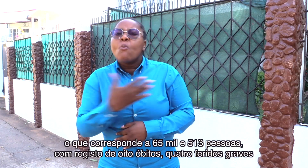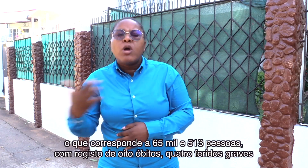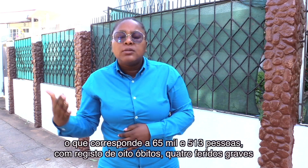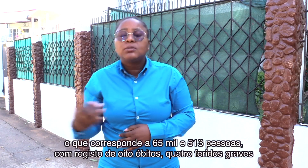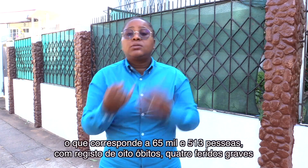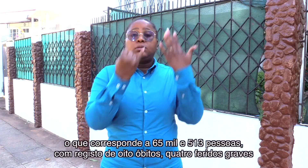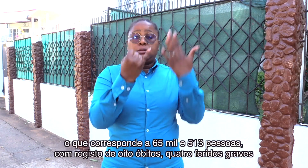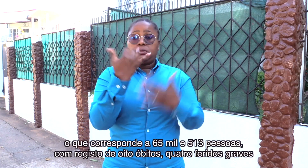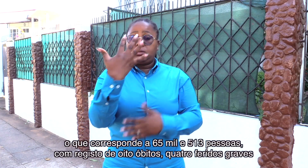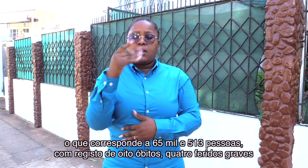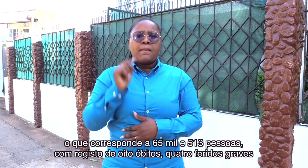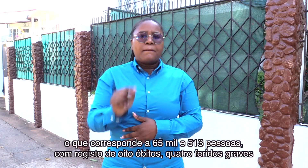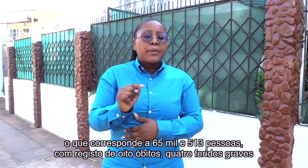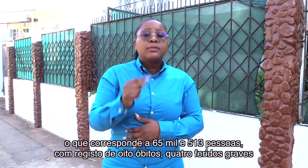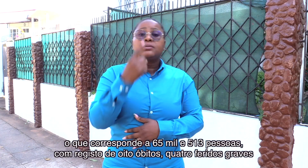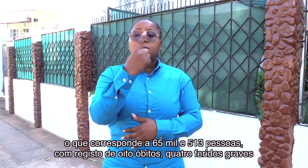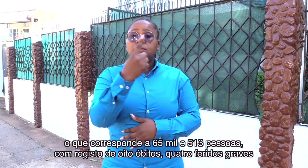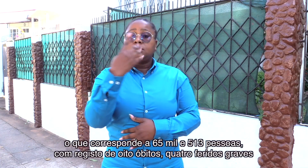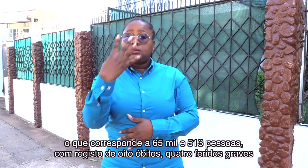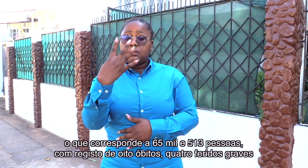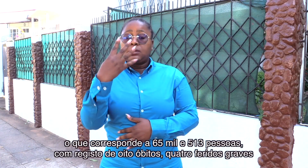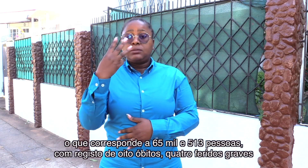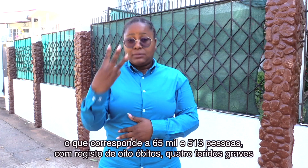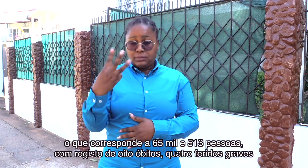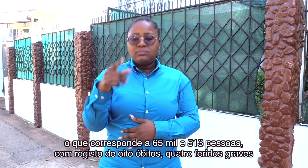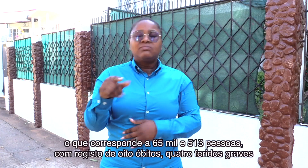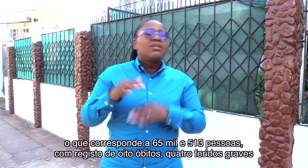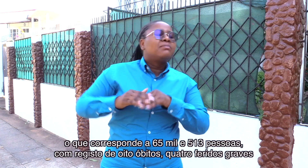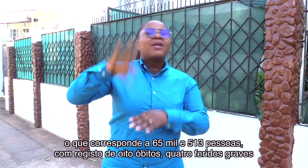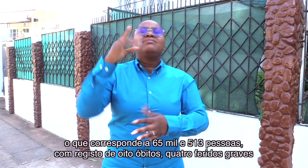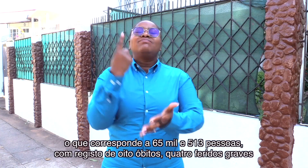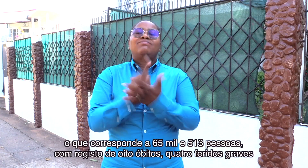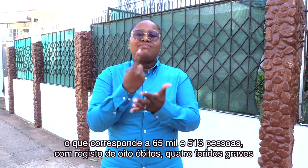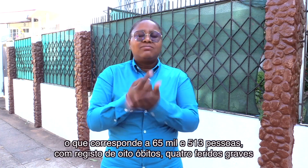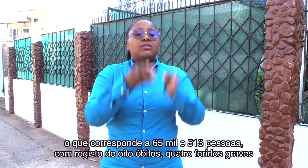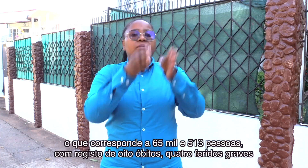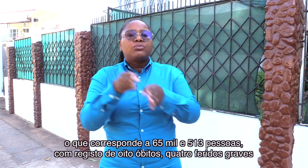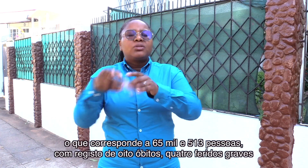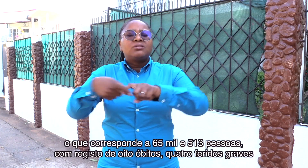a 65.513 pessoas, com o registro de 8 óbitos, 4 feridos graves